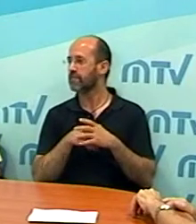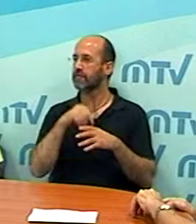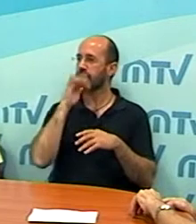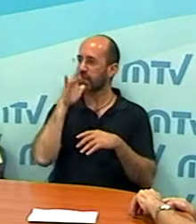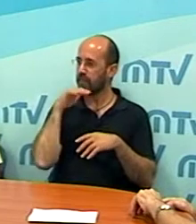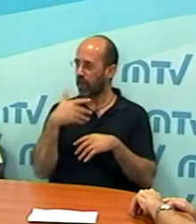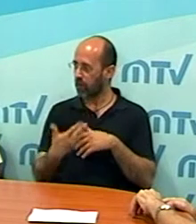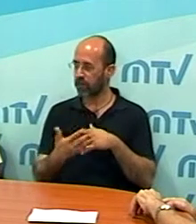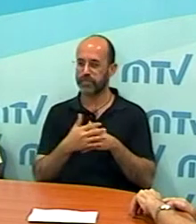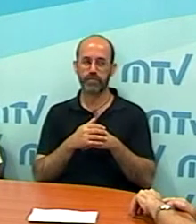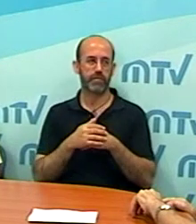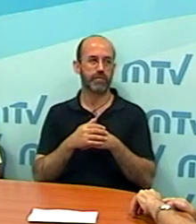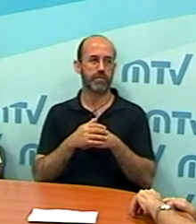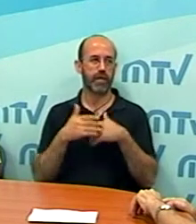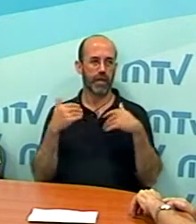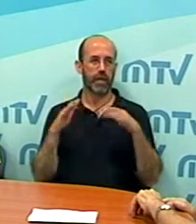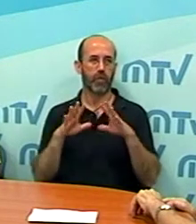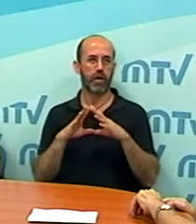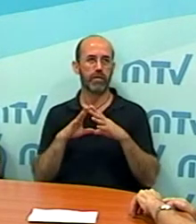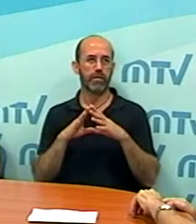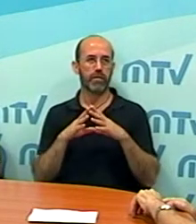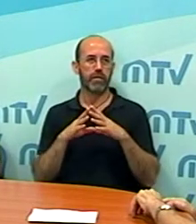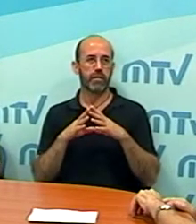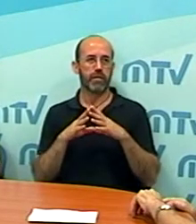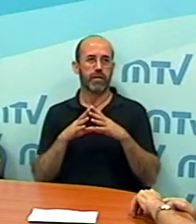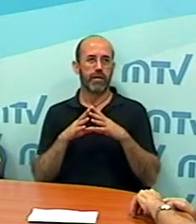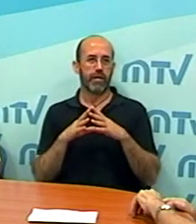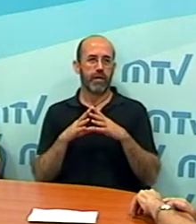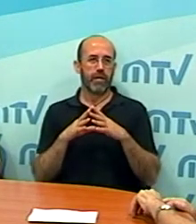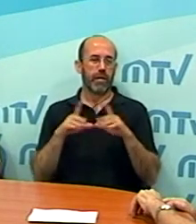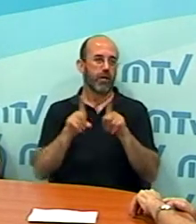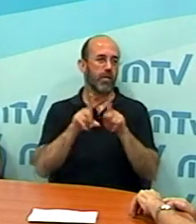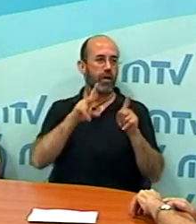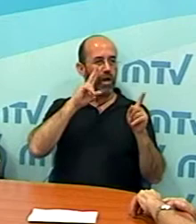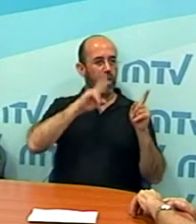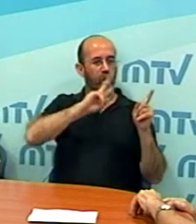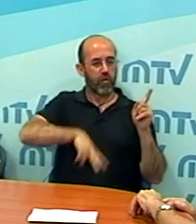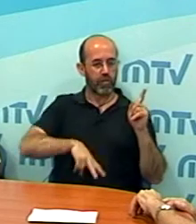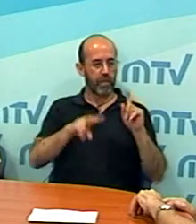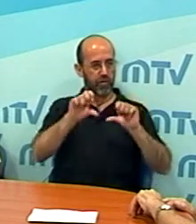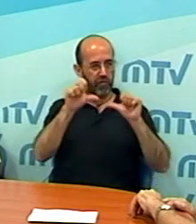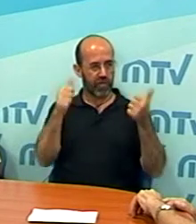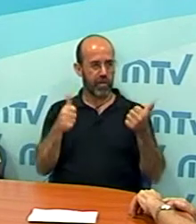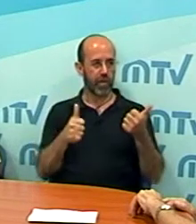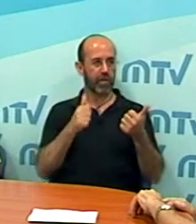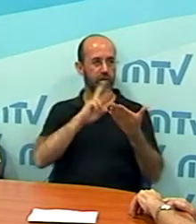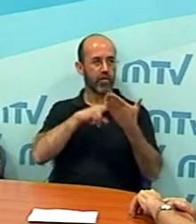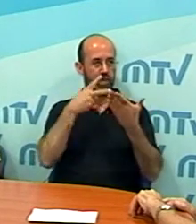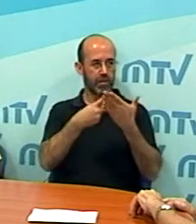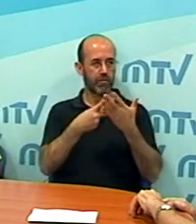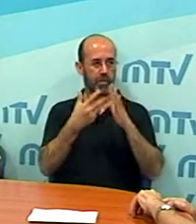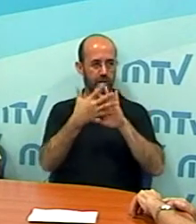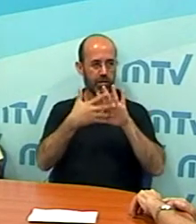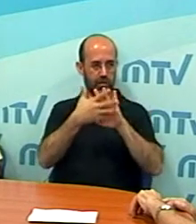Ahora, en cuanto a un reconocimiento oficial de los